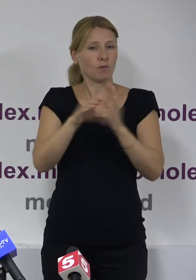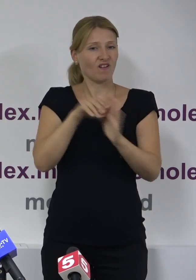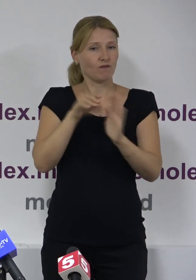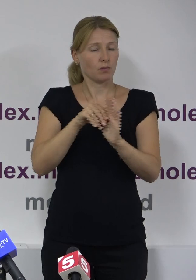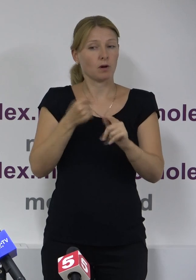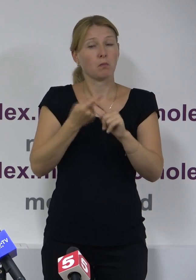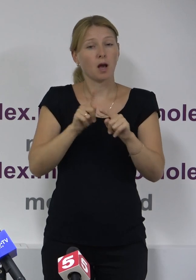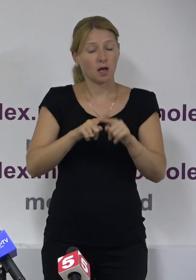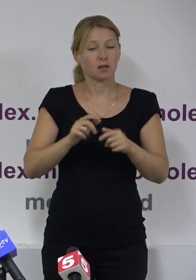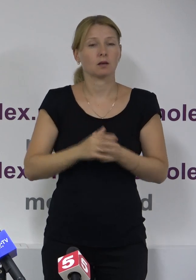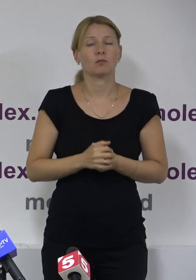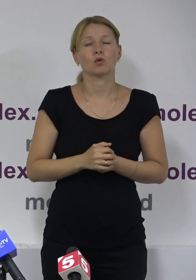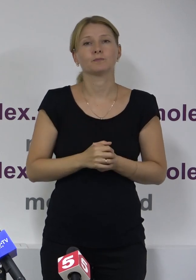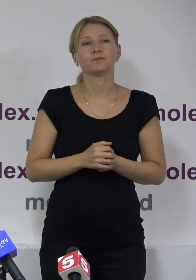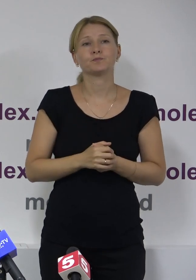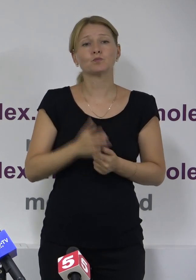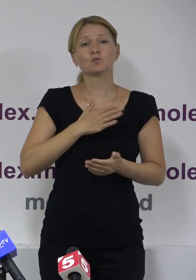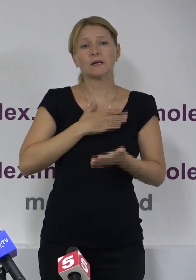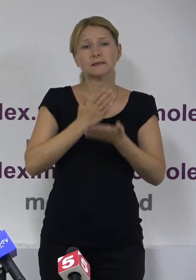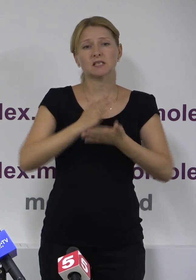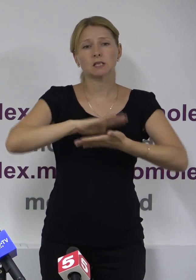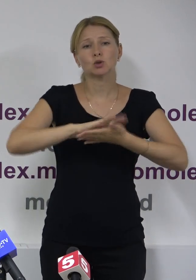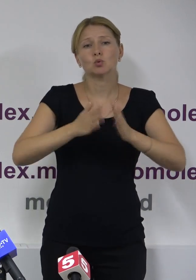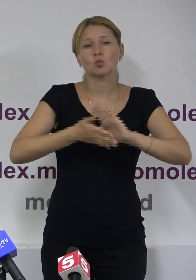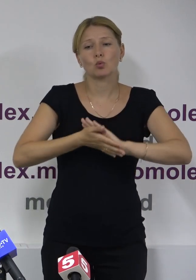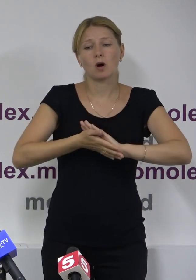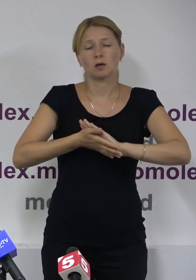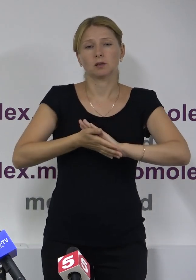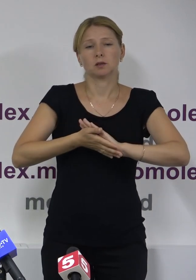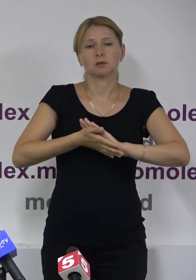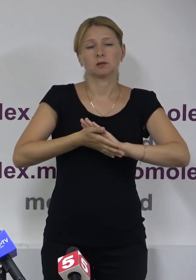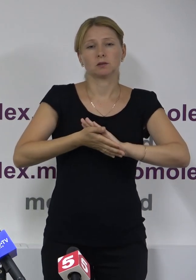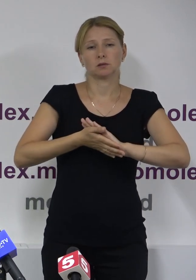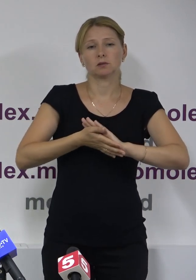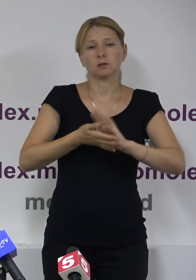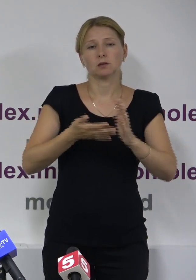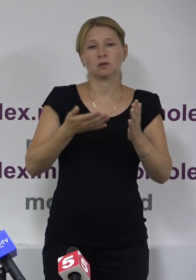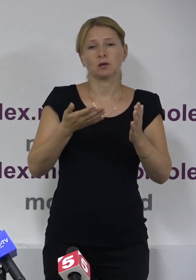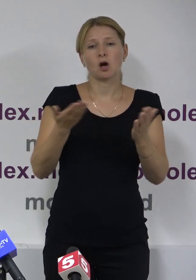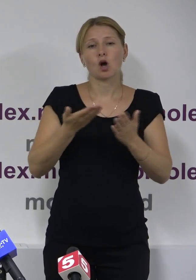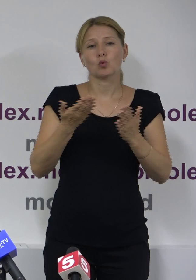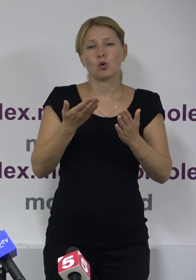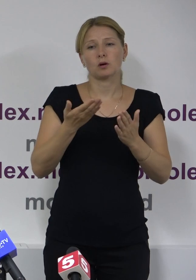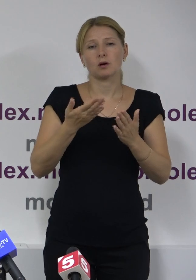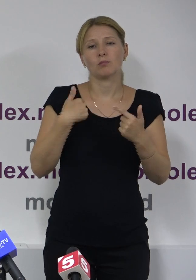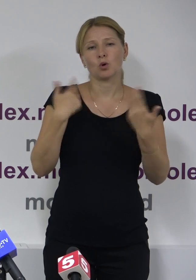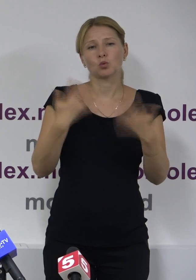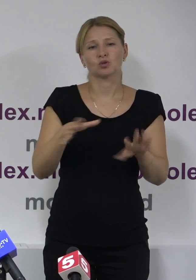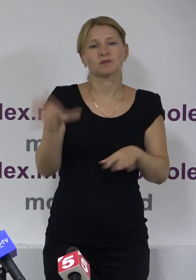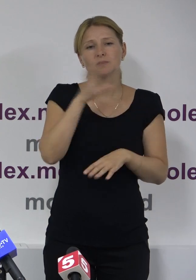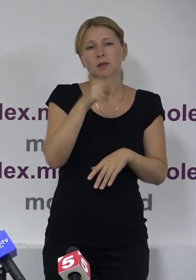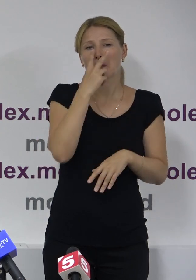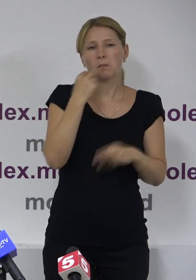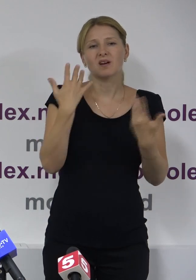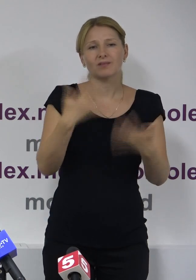În raport am reflectat și câteva situații de asemenea oarecum clasice deja pentru ultimii ani și